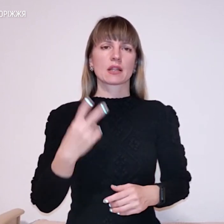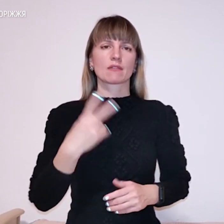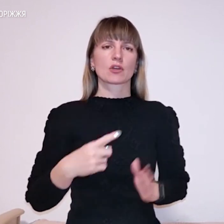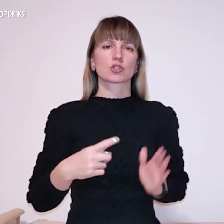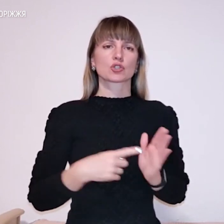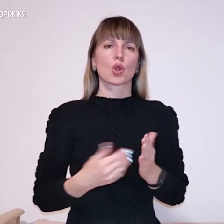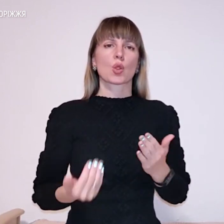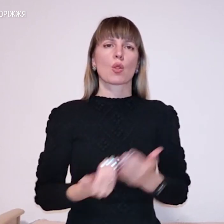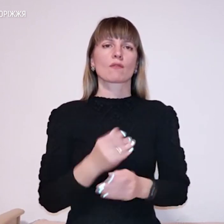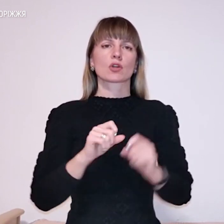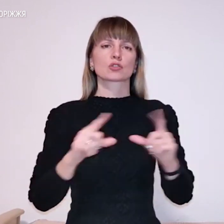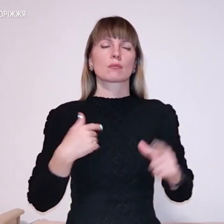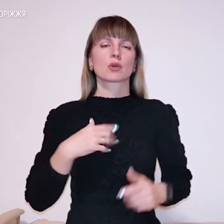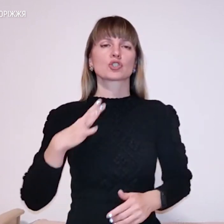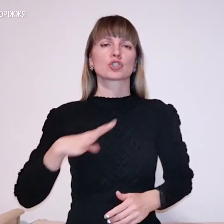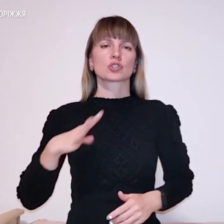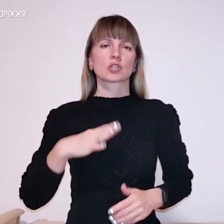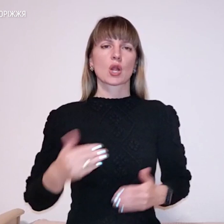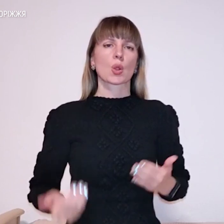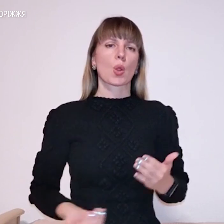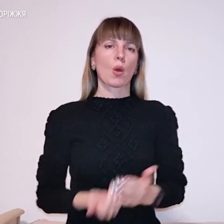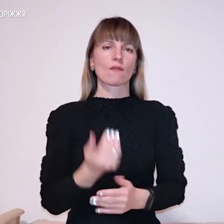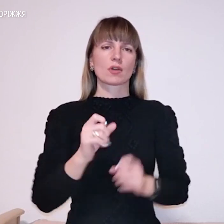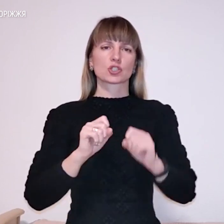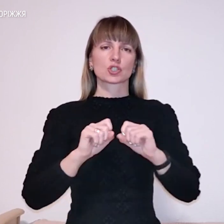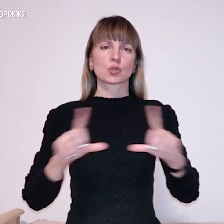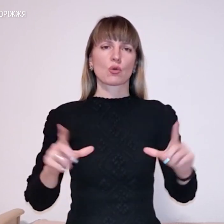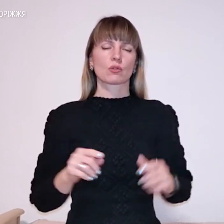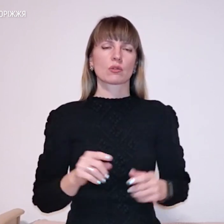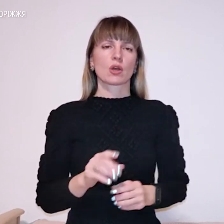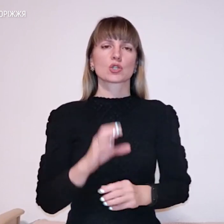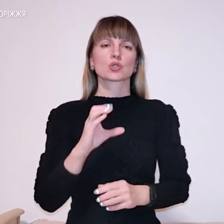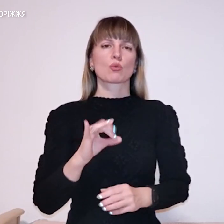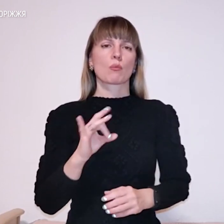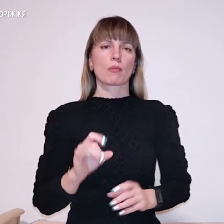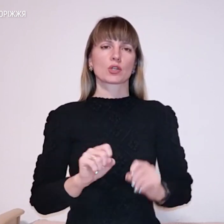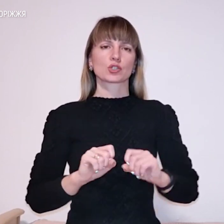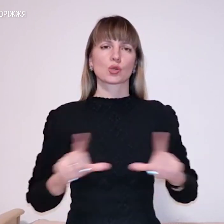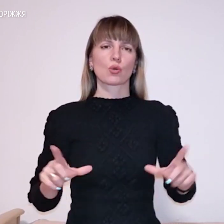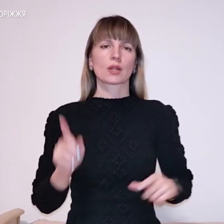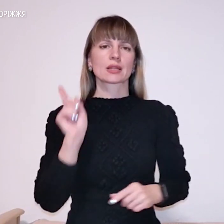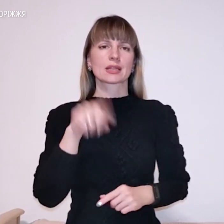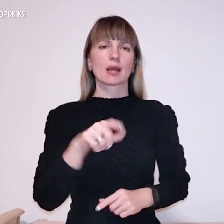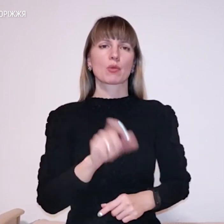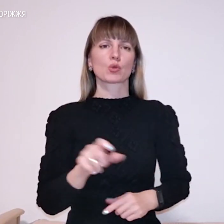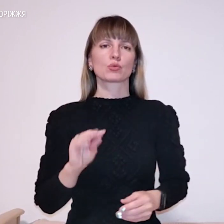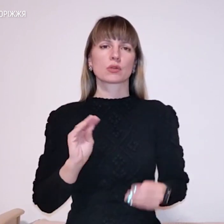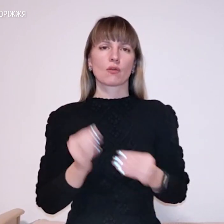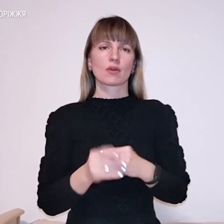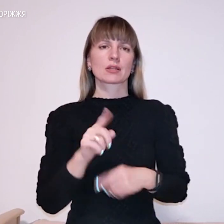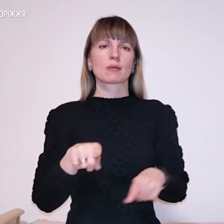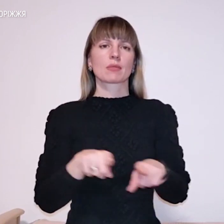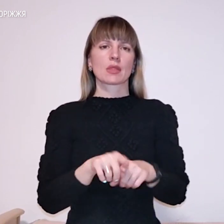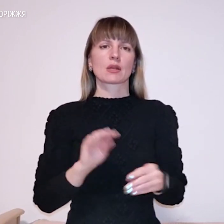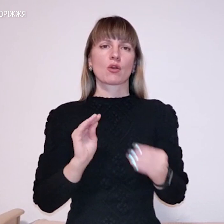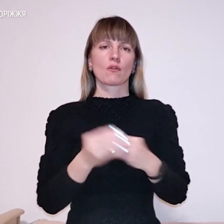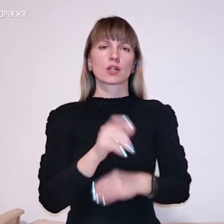її так ждали. Вона, ну, супершкола. І там люди ховались, там теж ховались люди. Новини